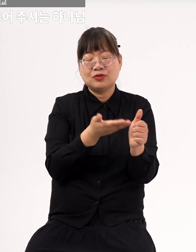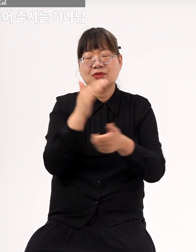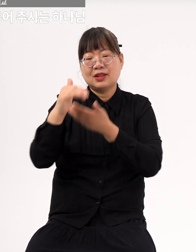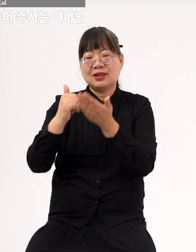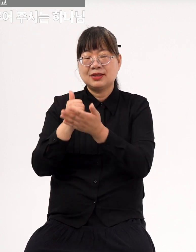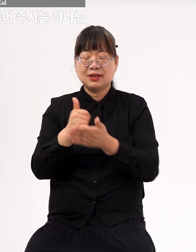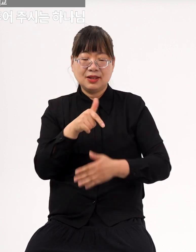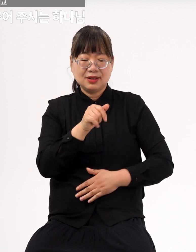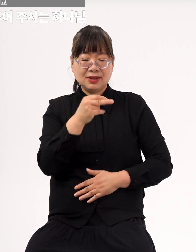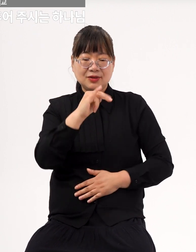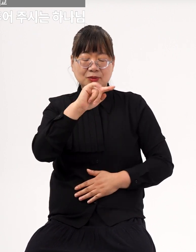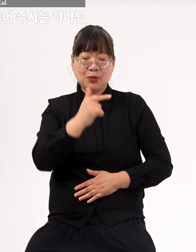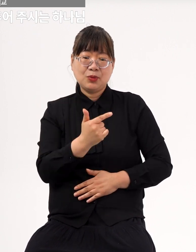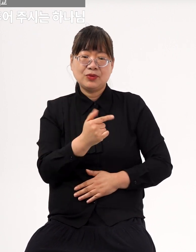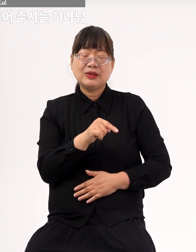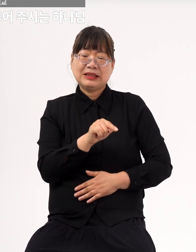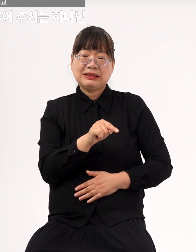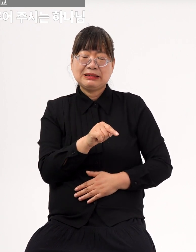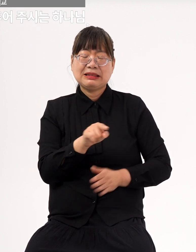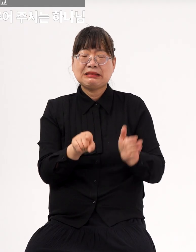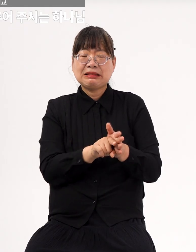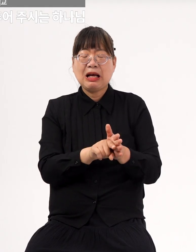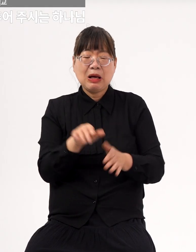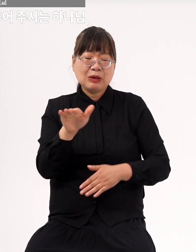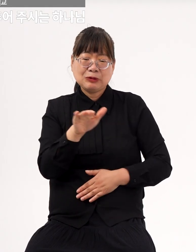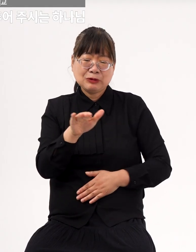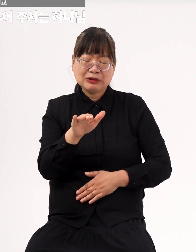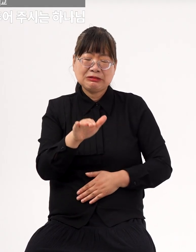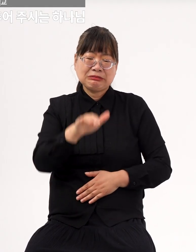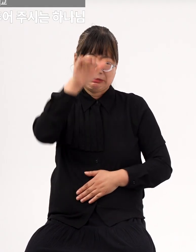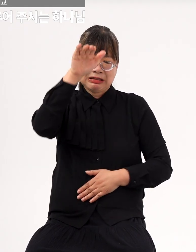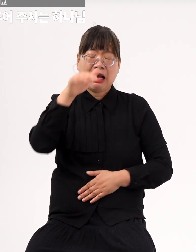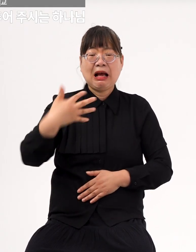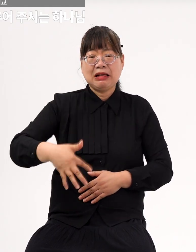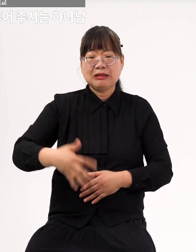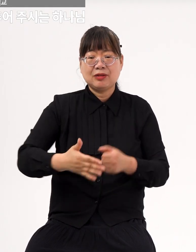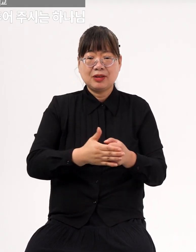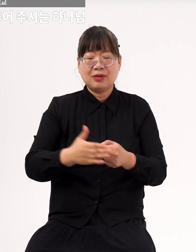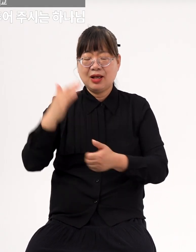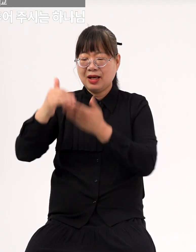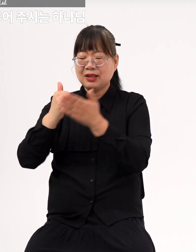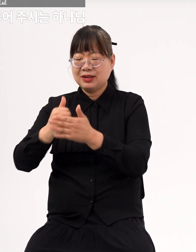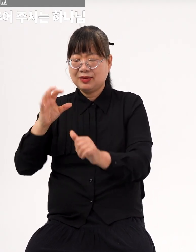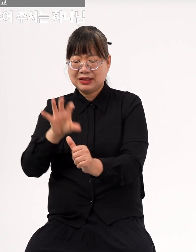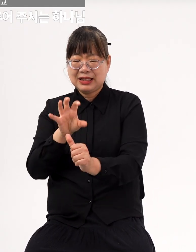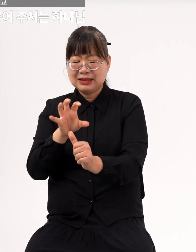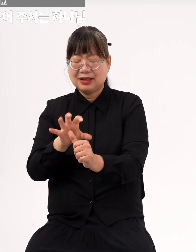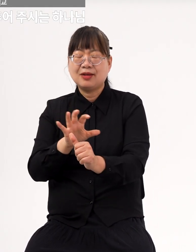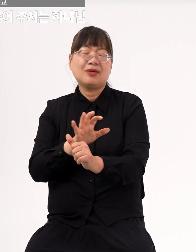아직 그 수준까지 못 가는 거예요. 그러니까 하나님이 야단 안 쳐요.